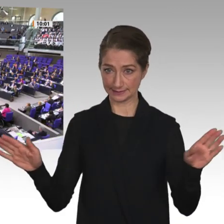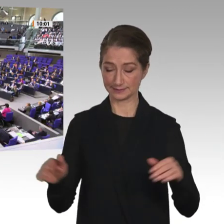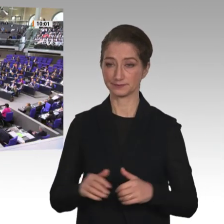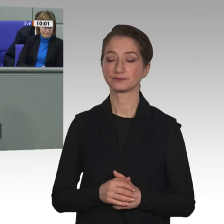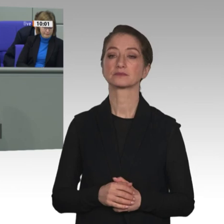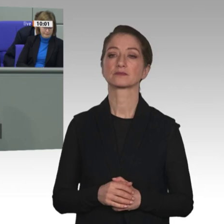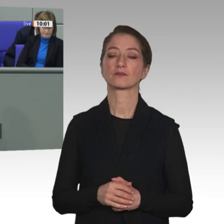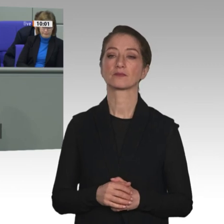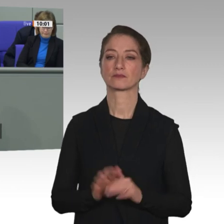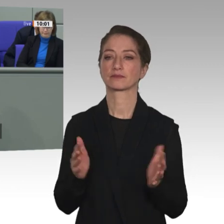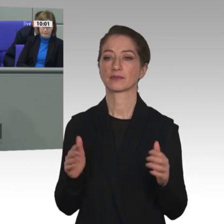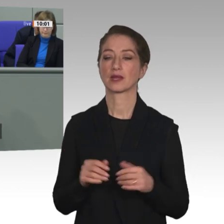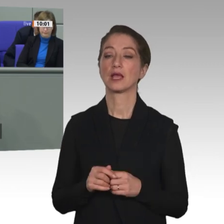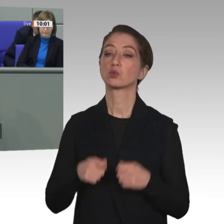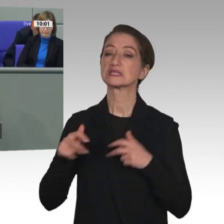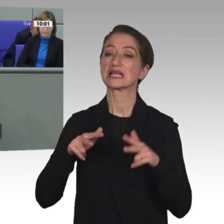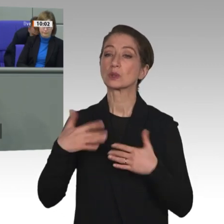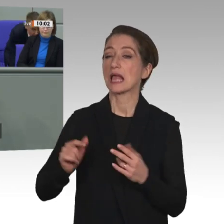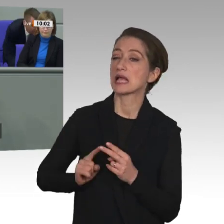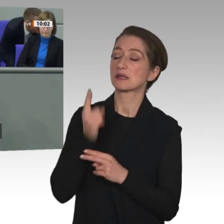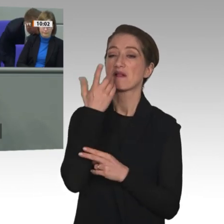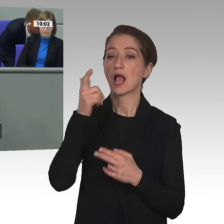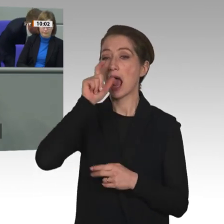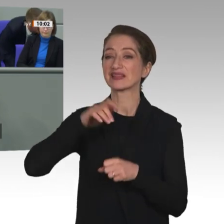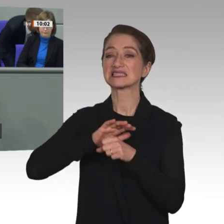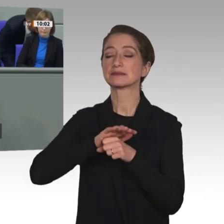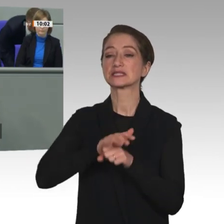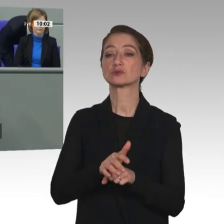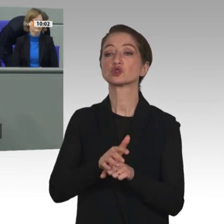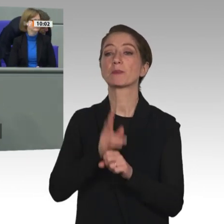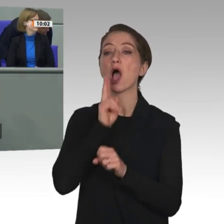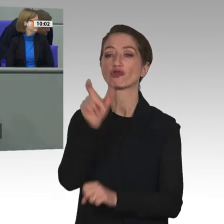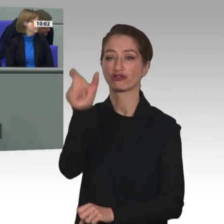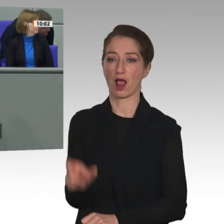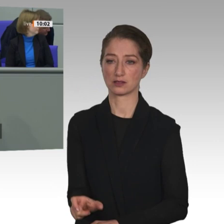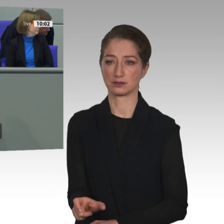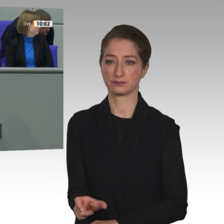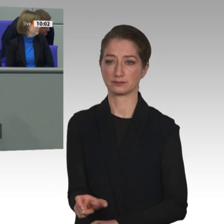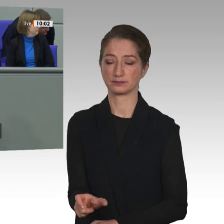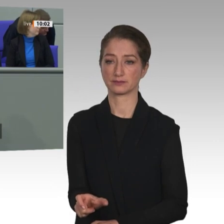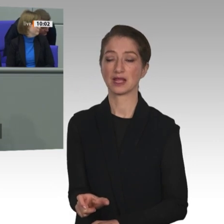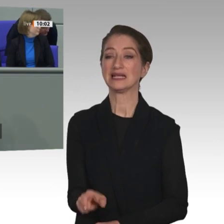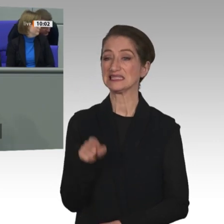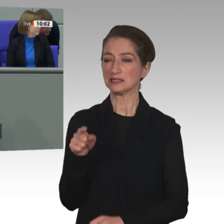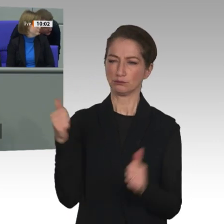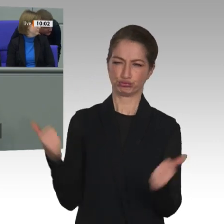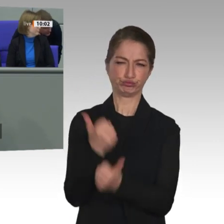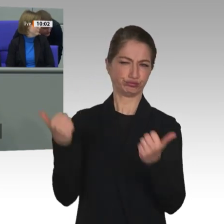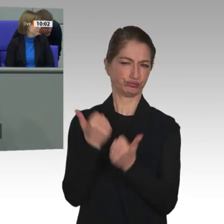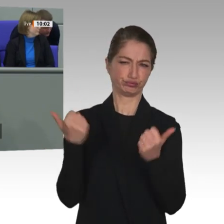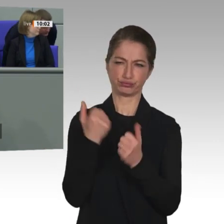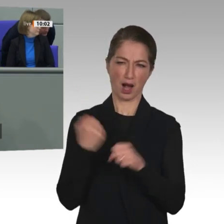Wir haben zum ersten Mal in der Bundesregierung einen Antisemitismusbeauftragten, der eine ganz hervorragende